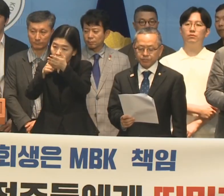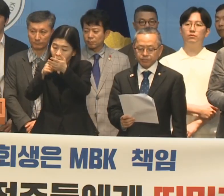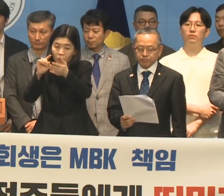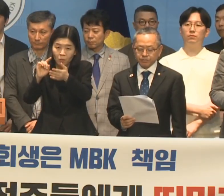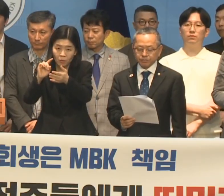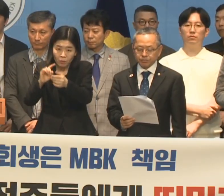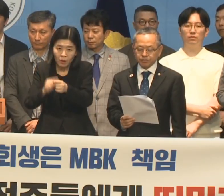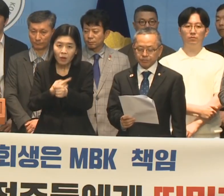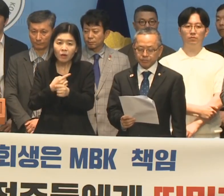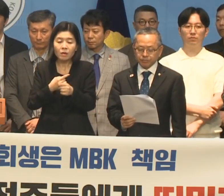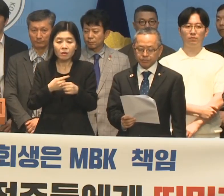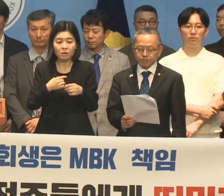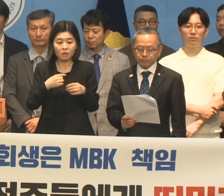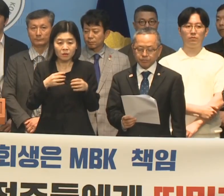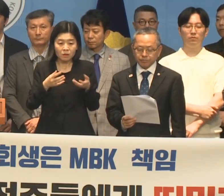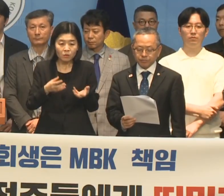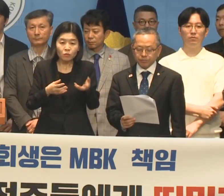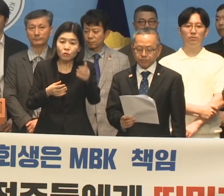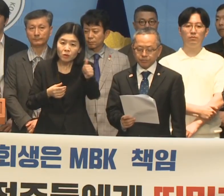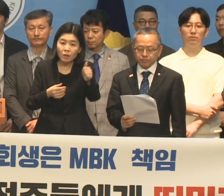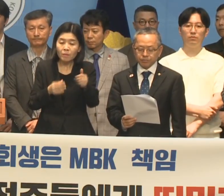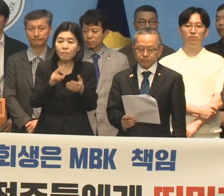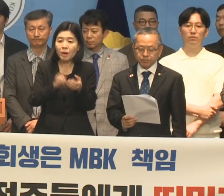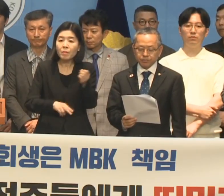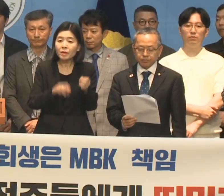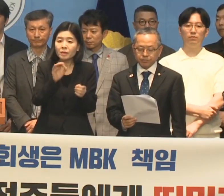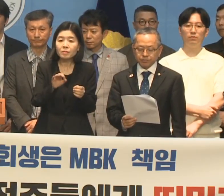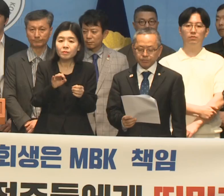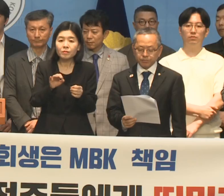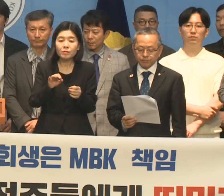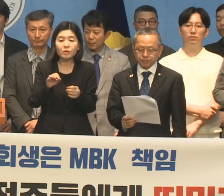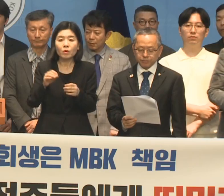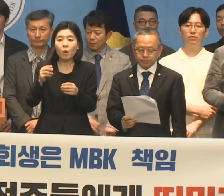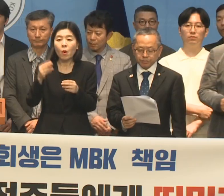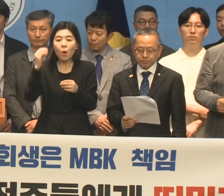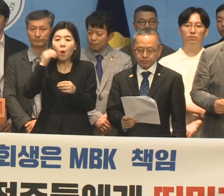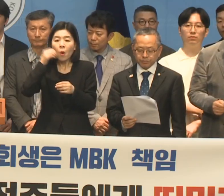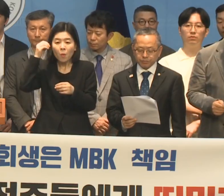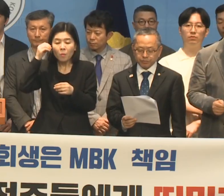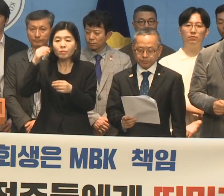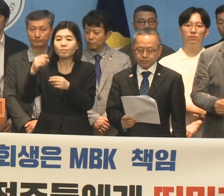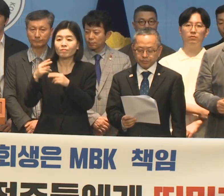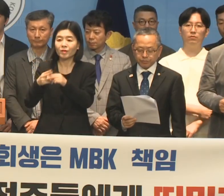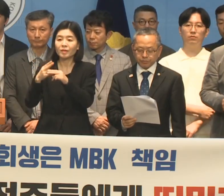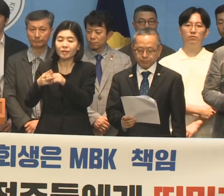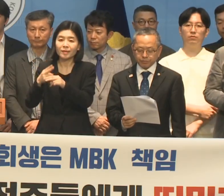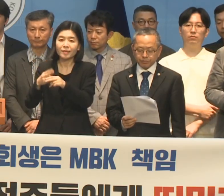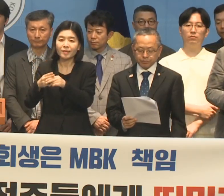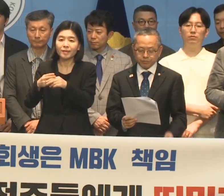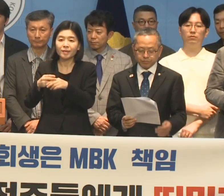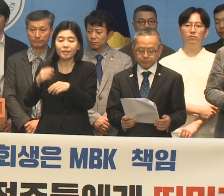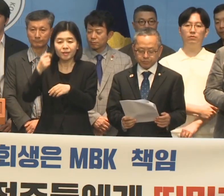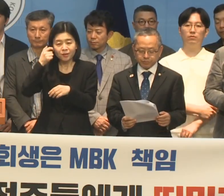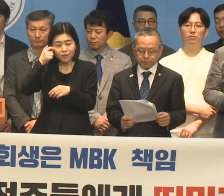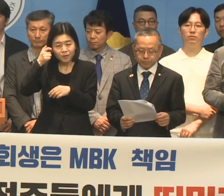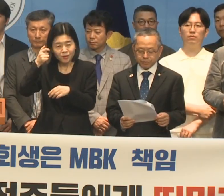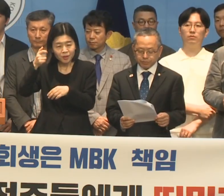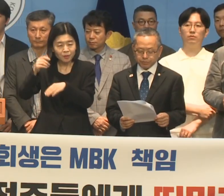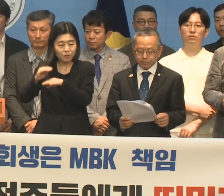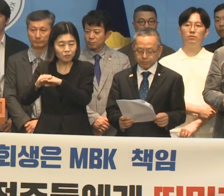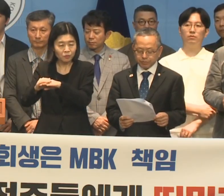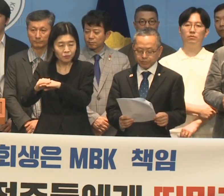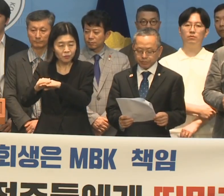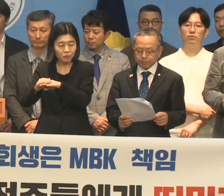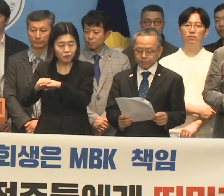점주의 판매 대금이 홈플러스에 최장 60일간 보관되어 있다가 정산되는 시스템이 불안한